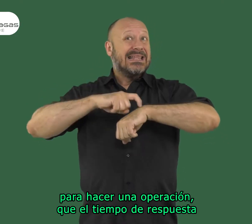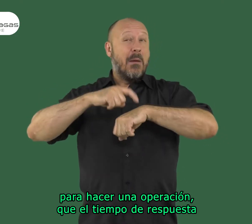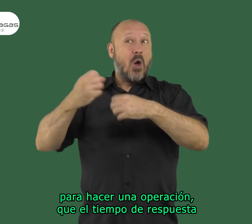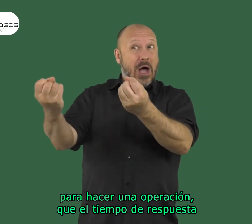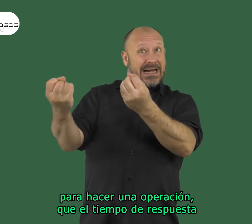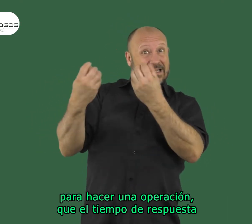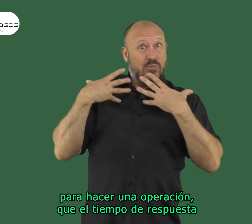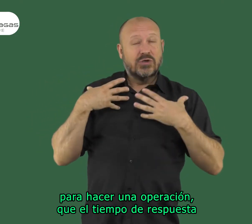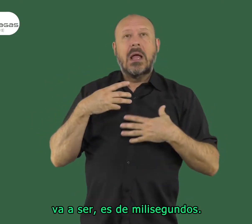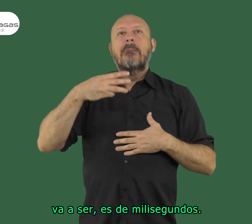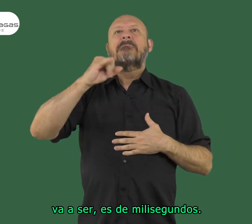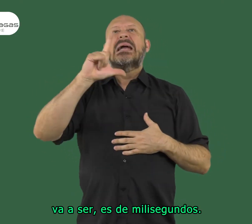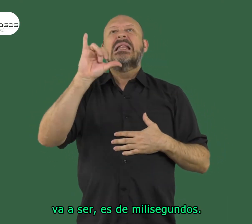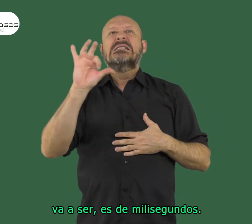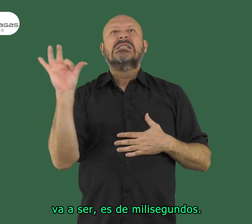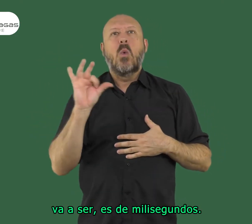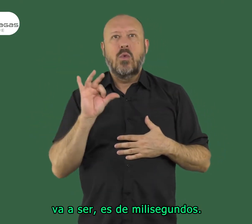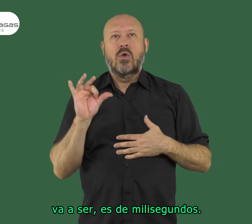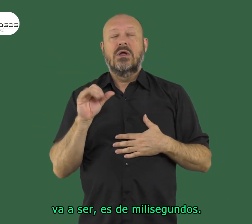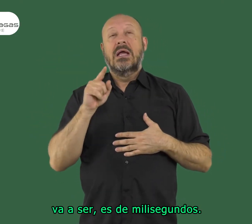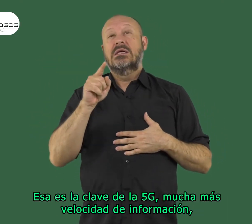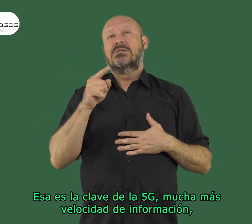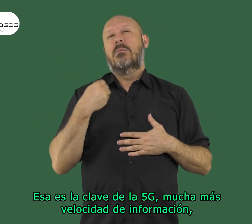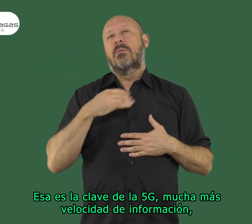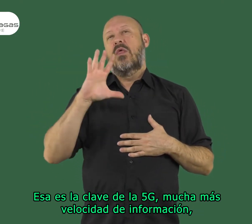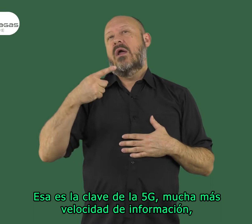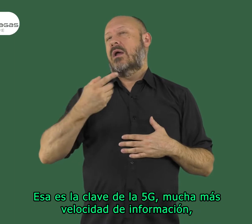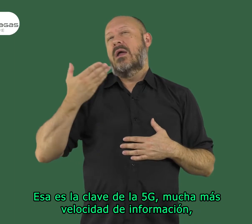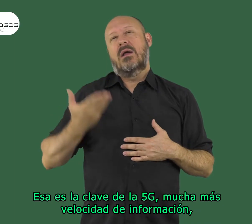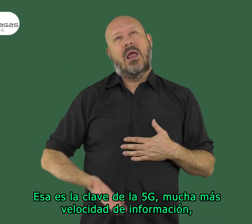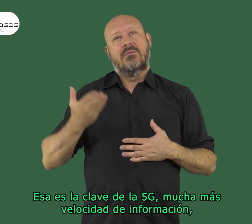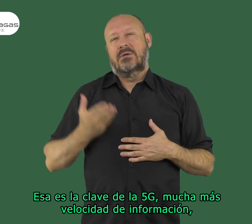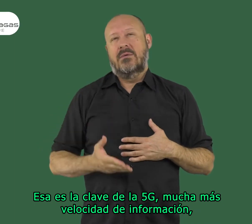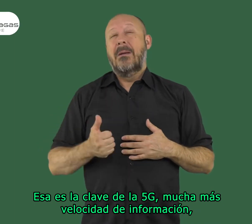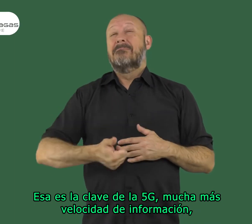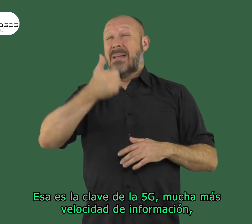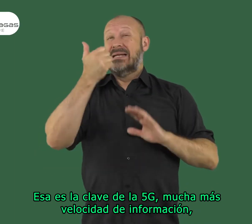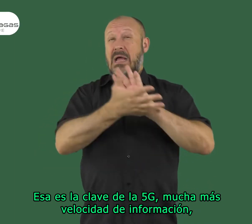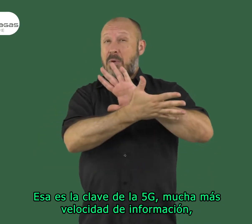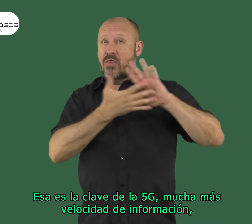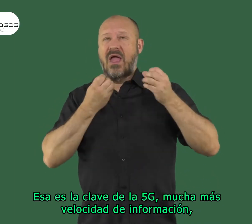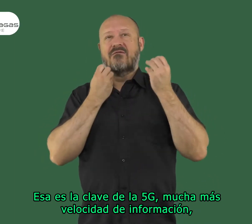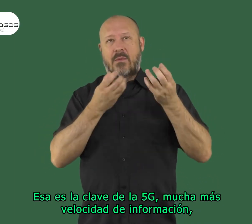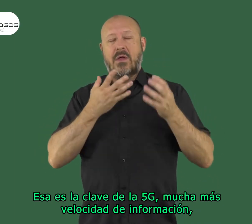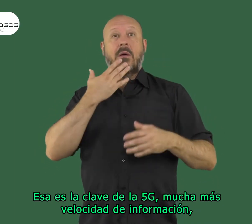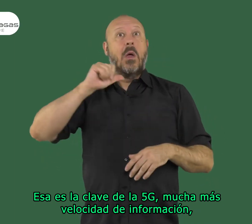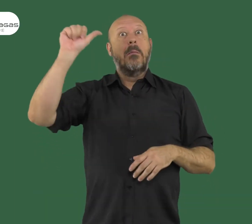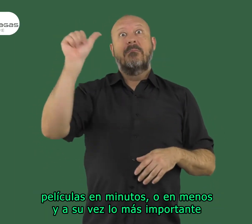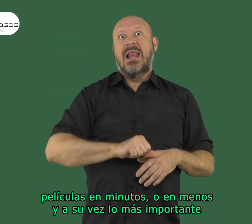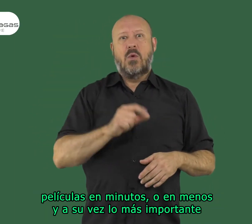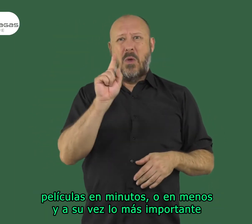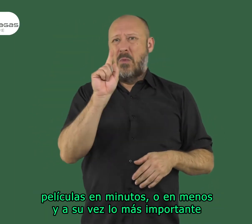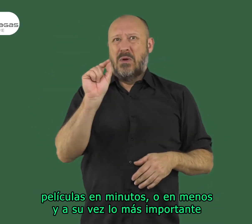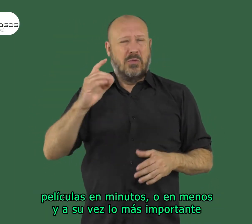operación, que el tiempo de respuesta es de milisegundos. Esa es la clave de la 5G. Mucha más velocidad de